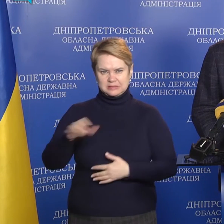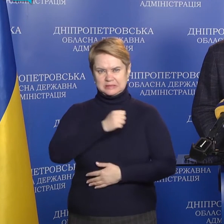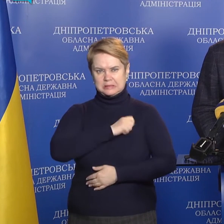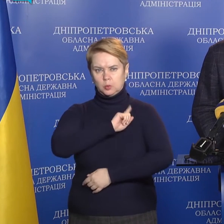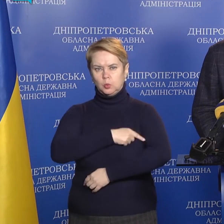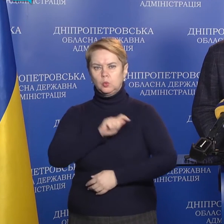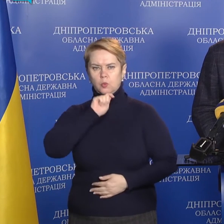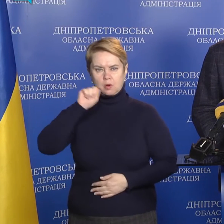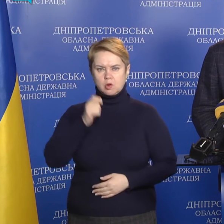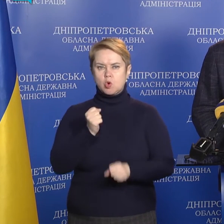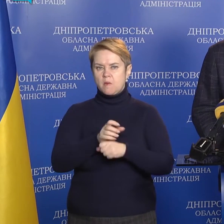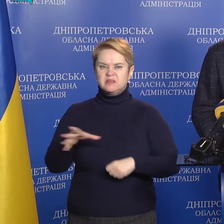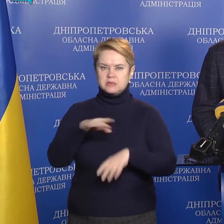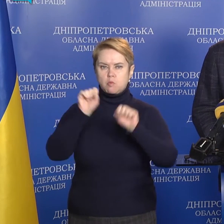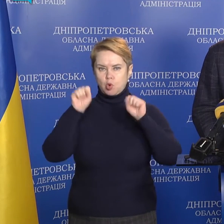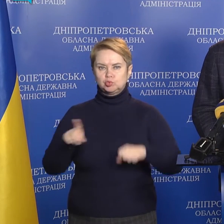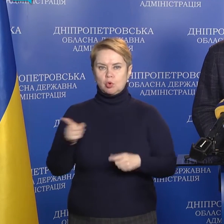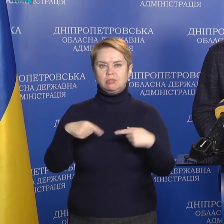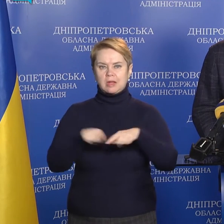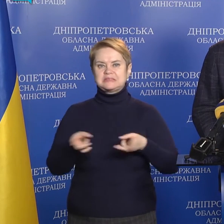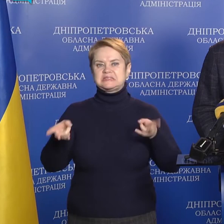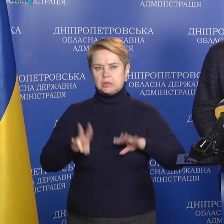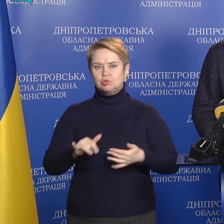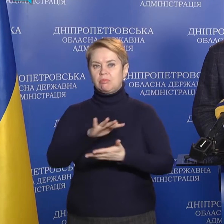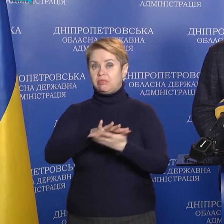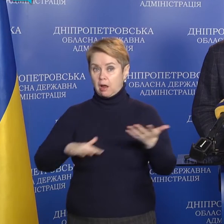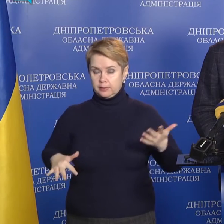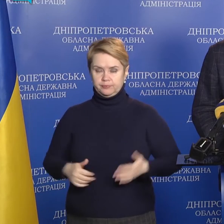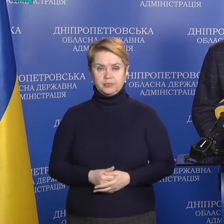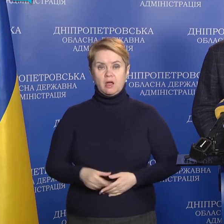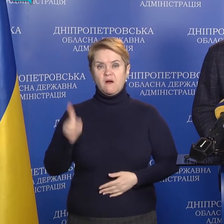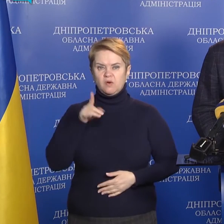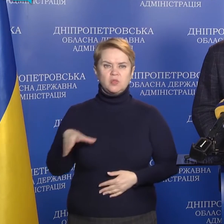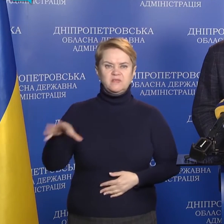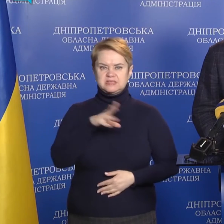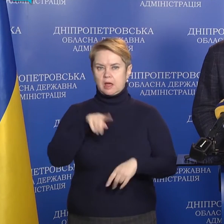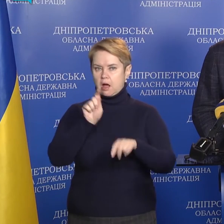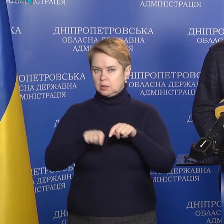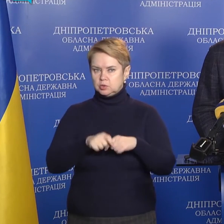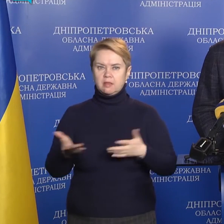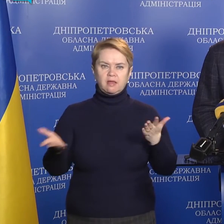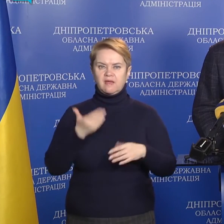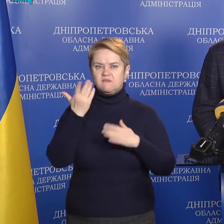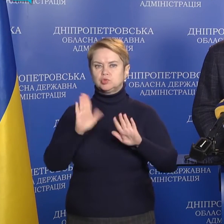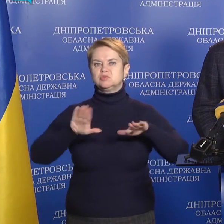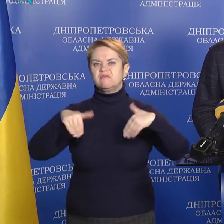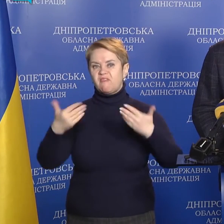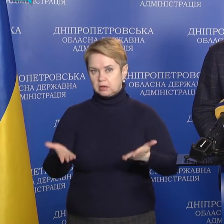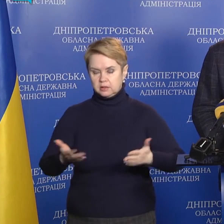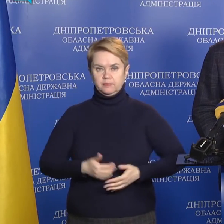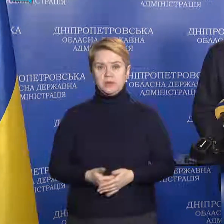Сили України роблять все можливе, щоб так залишалось і надалі. Вони все аналізують, будь-які ваші звернення.